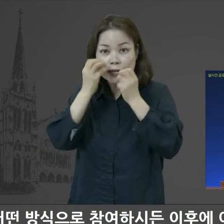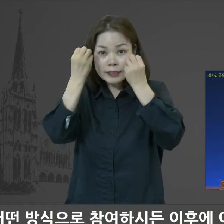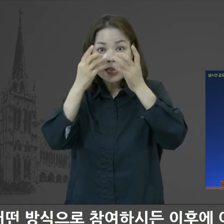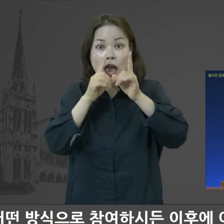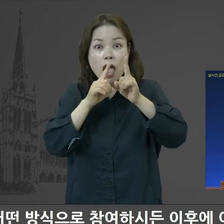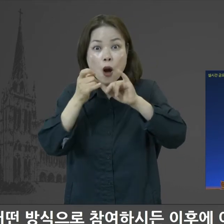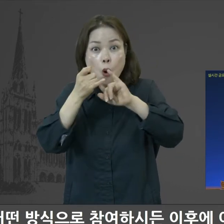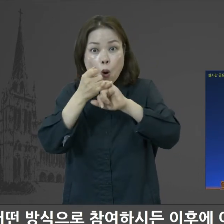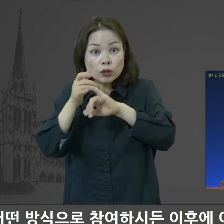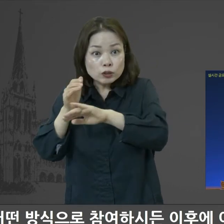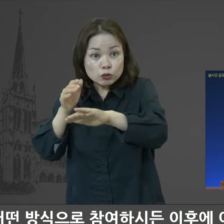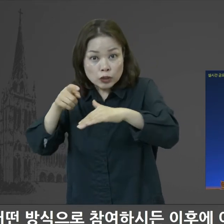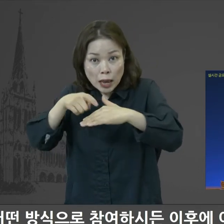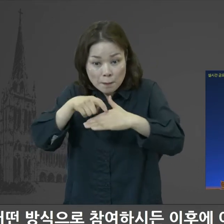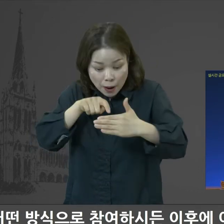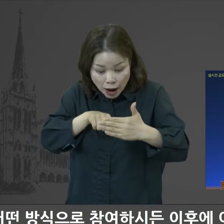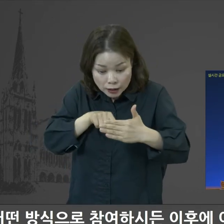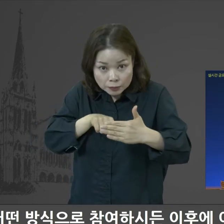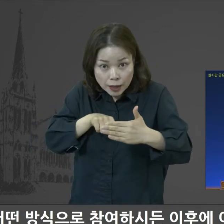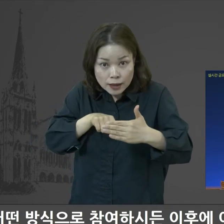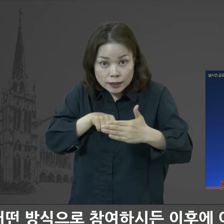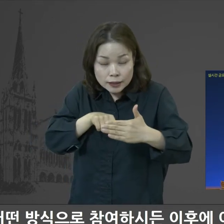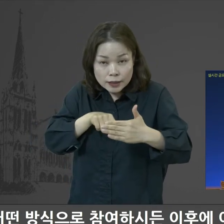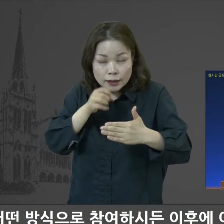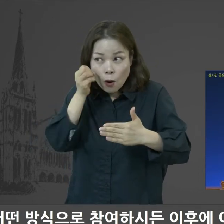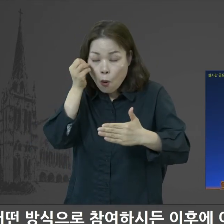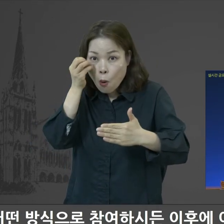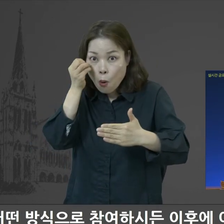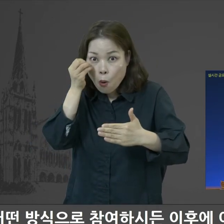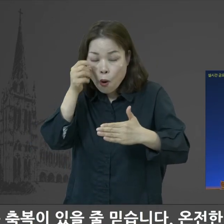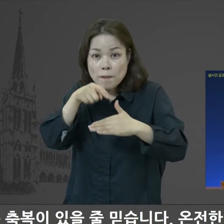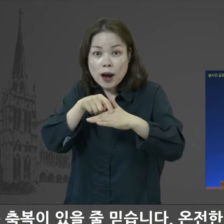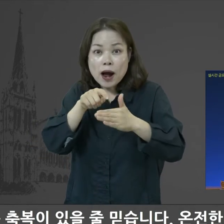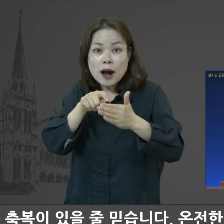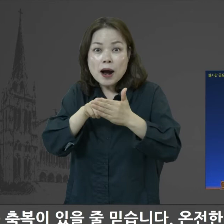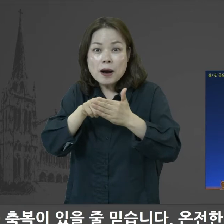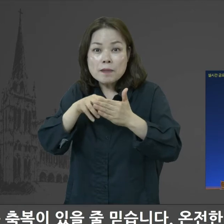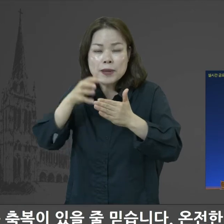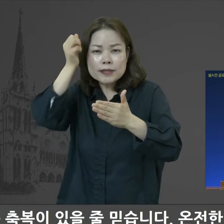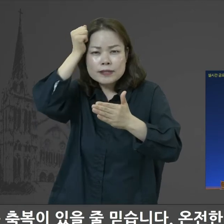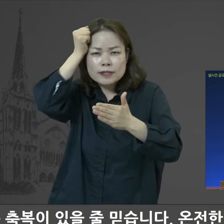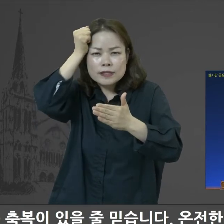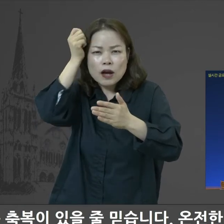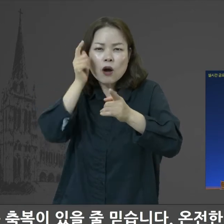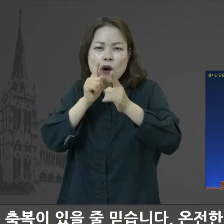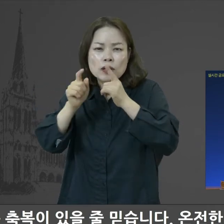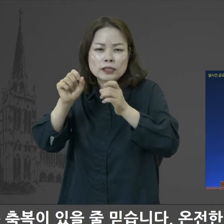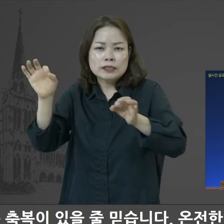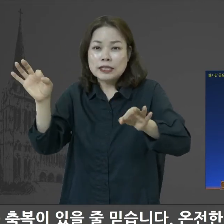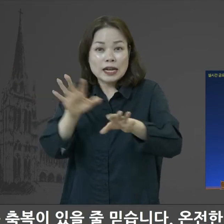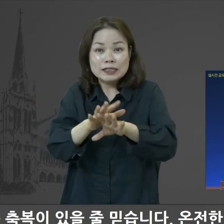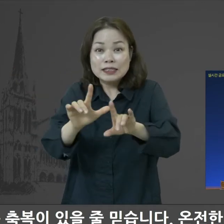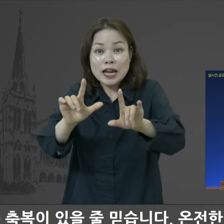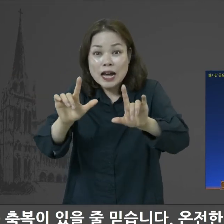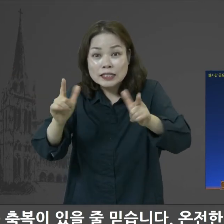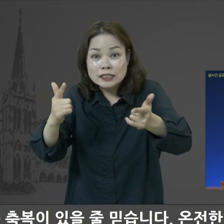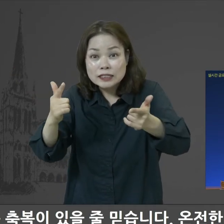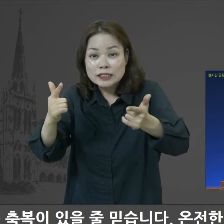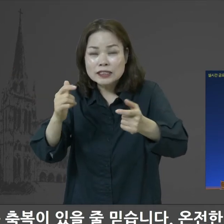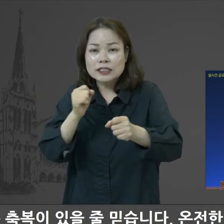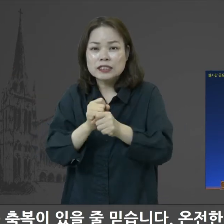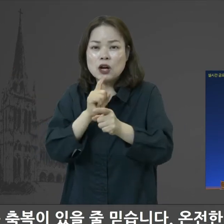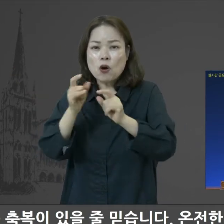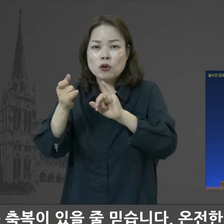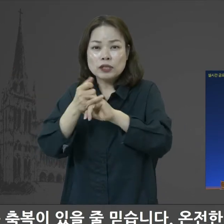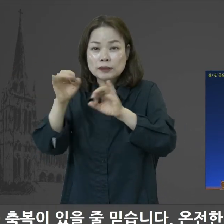언약은 우리의 마음의 신비에 마음에 새겨진 언약, 지울 수 없는 언약, 그래서 그것이